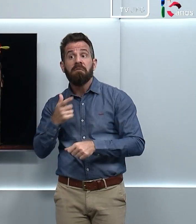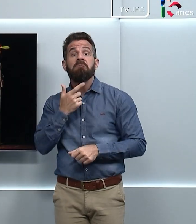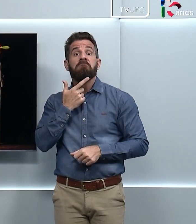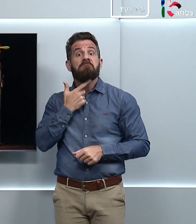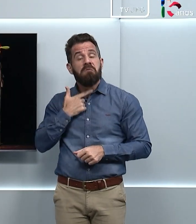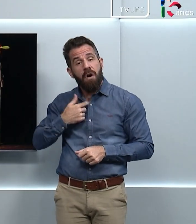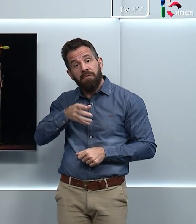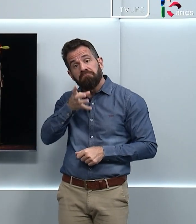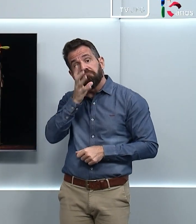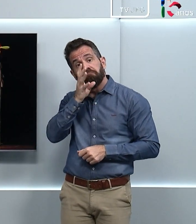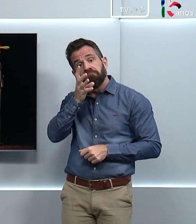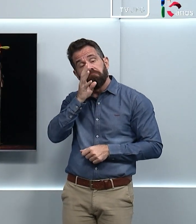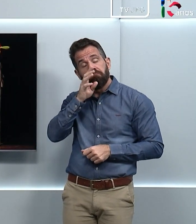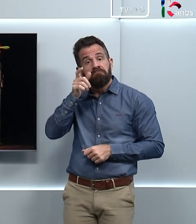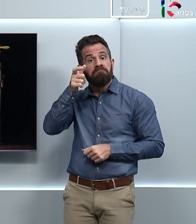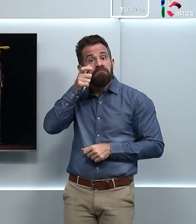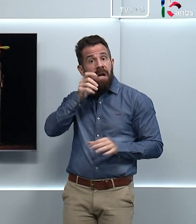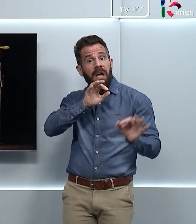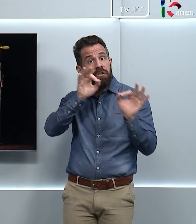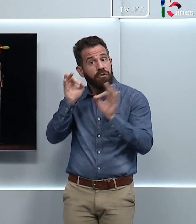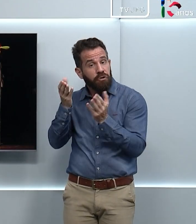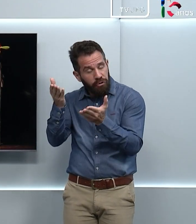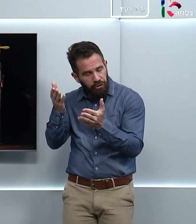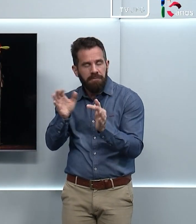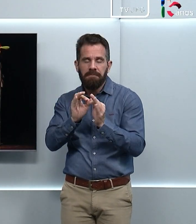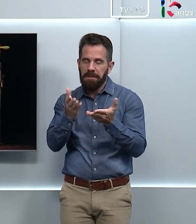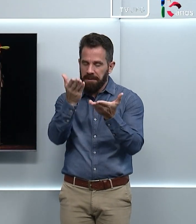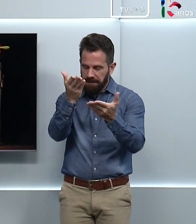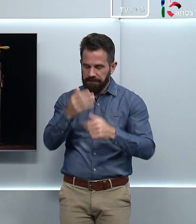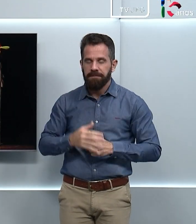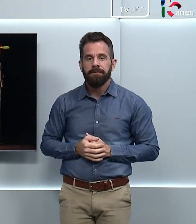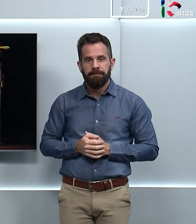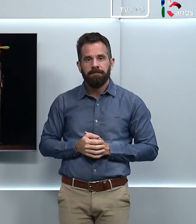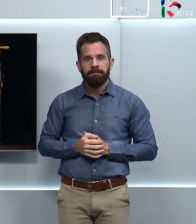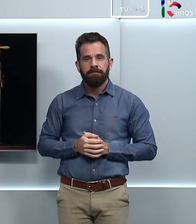conferir essa apresentação, fica a nossa dica.